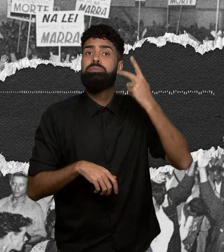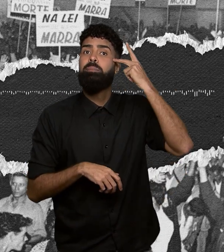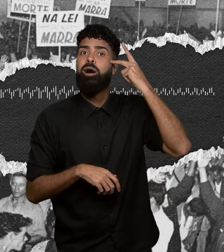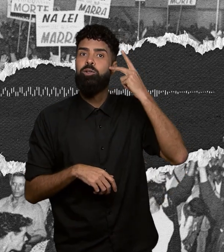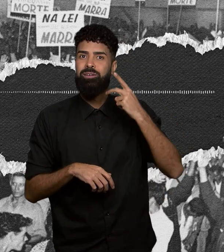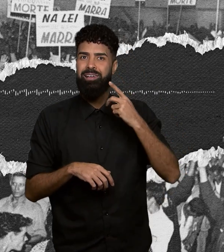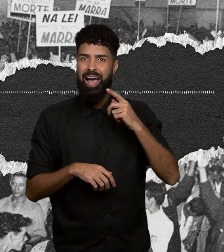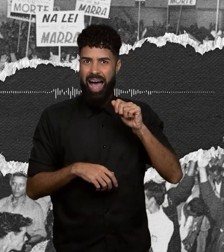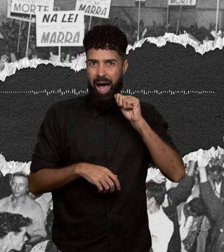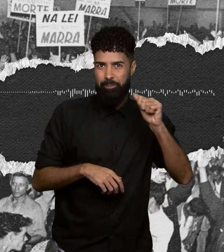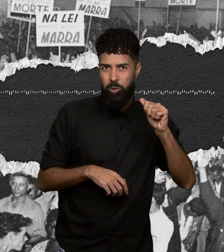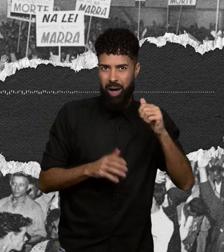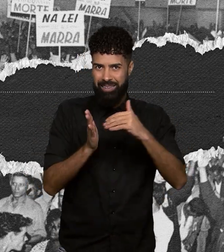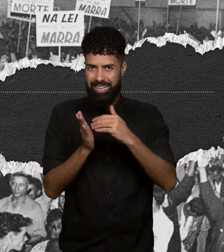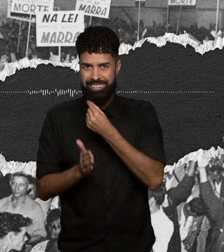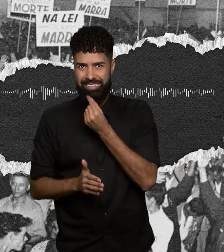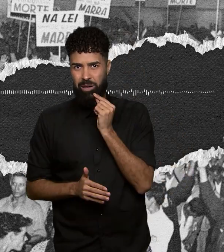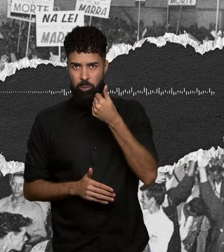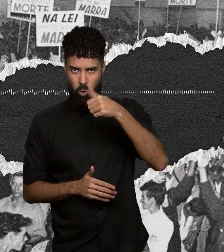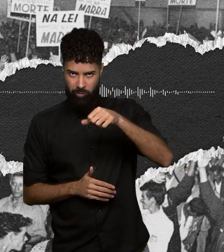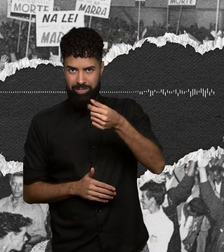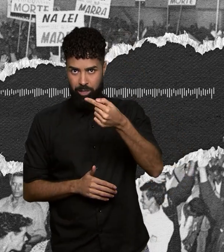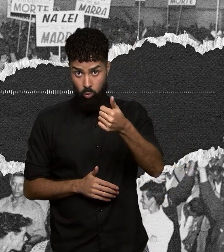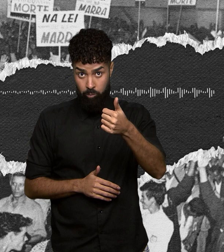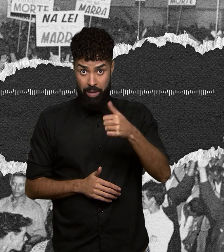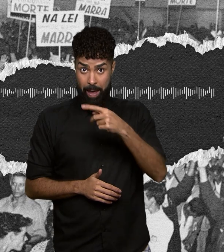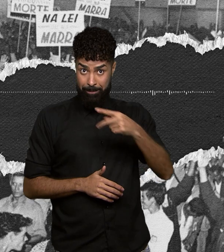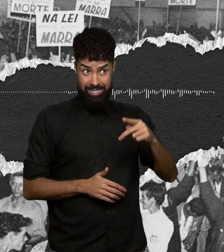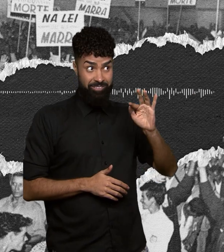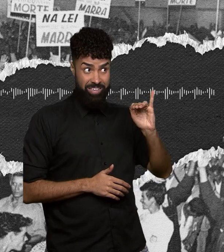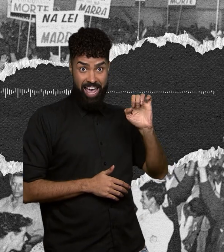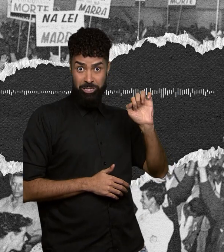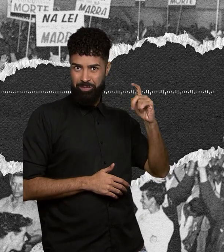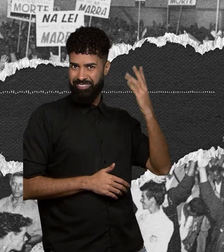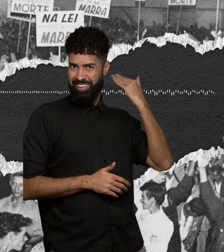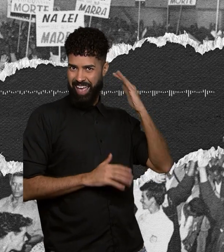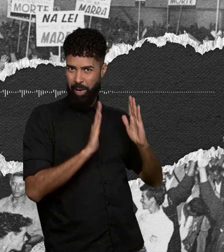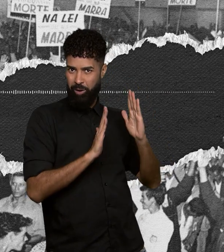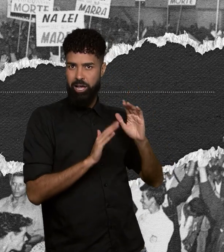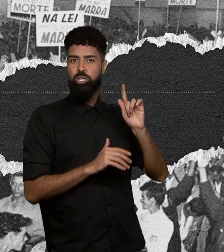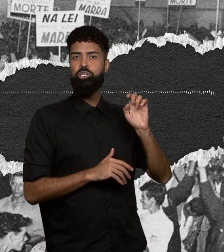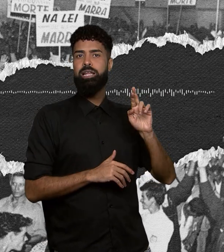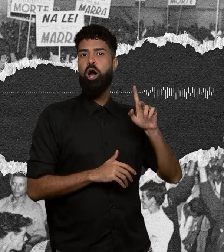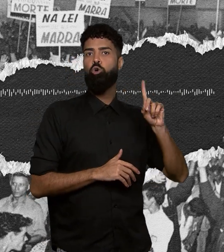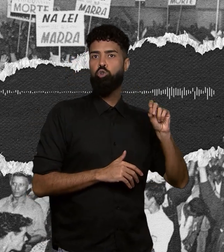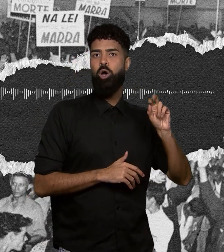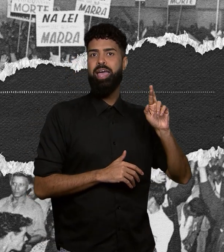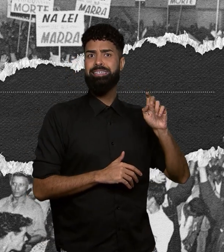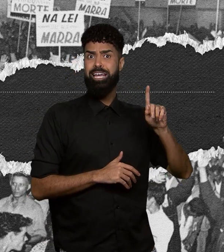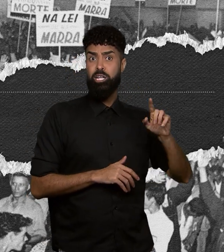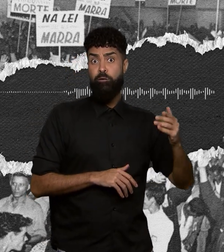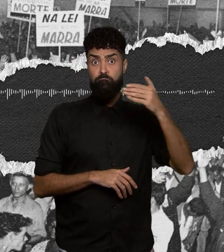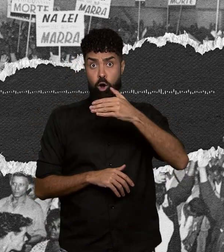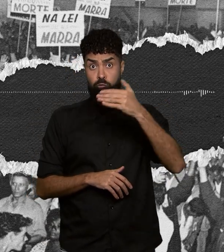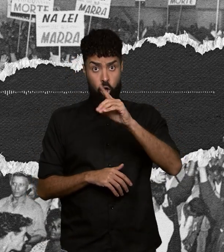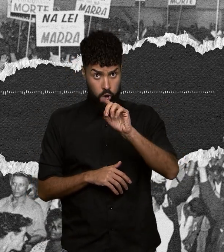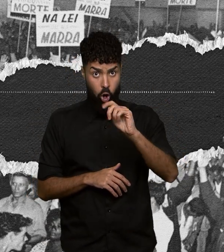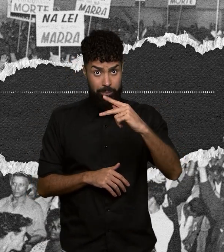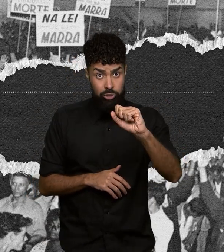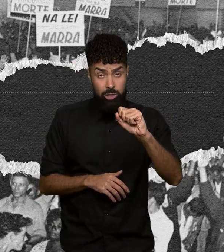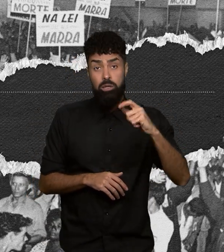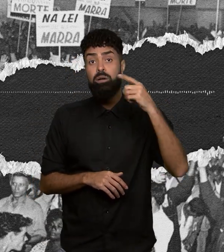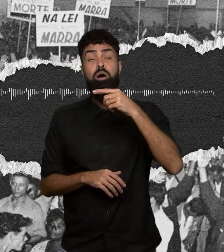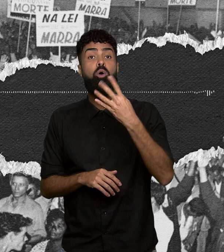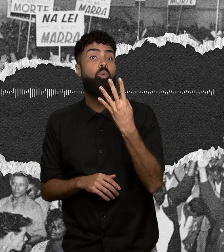setembro de 1971 o presidente da Fiesp na época Geraldo Rezende de Matos visitou o lugar 40